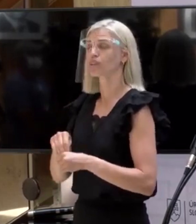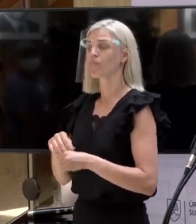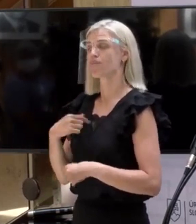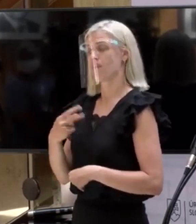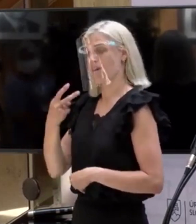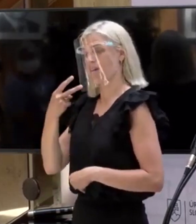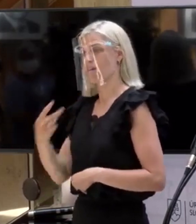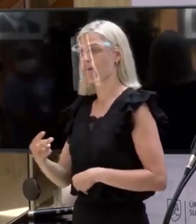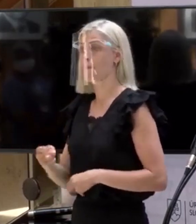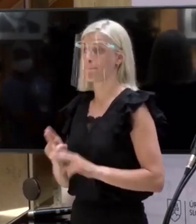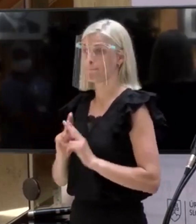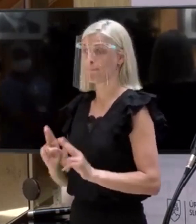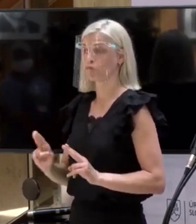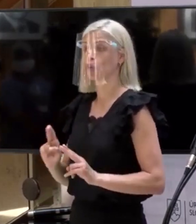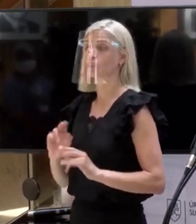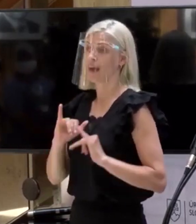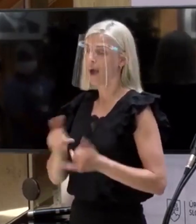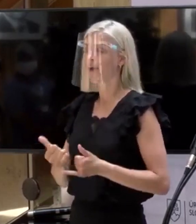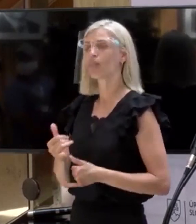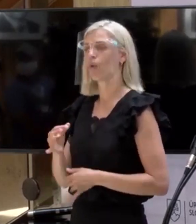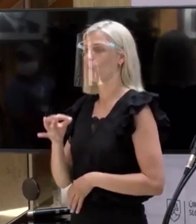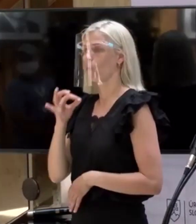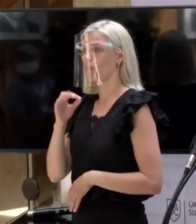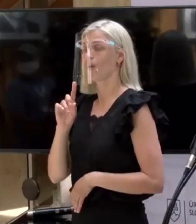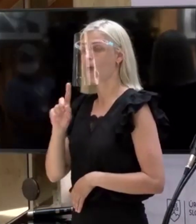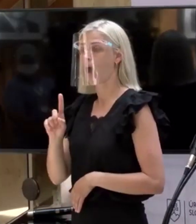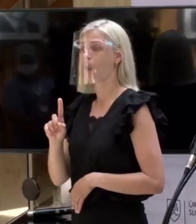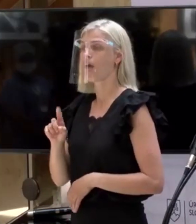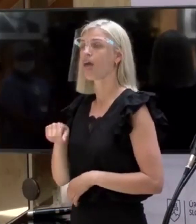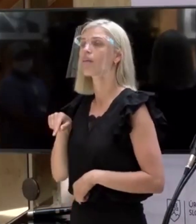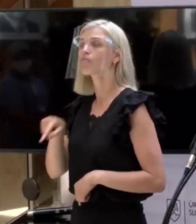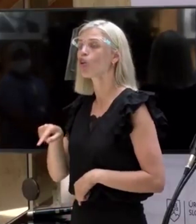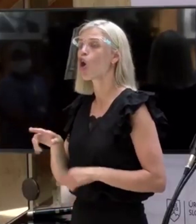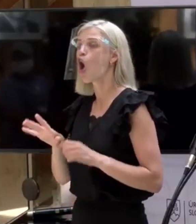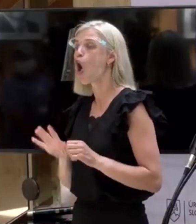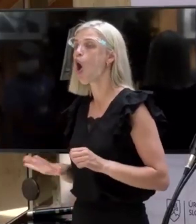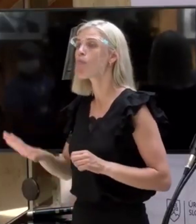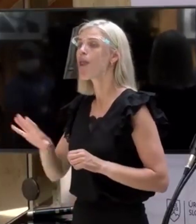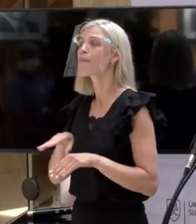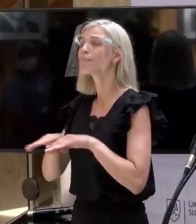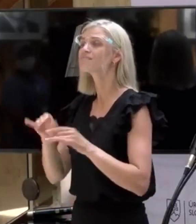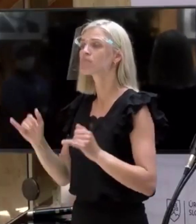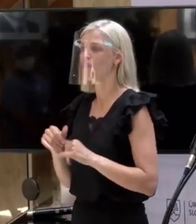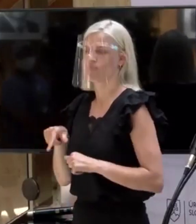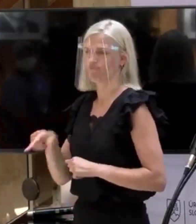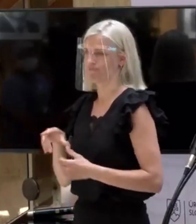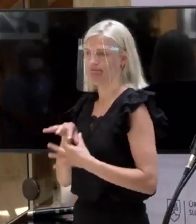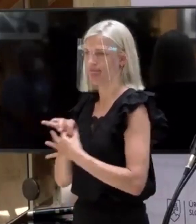k tomu nejakú možnosť alebo nie právnu, ale skutočne toto nie je oblasť, ja si myslím, že ktorá patrí ministerke